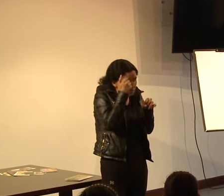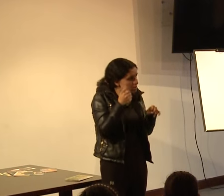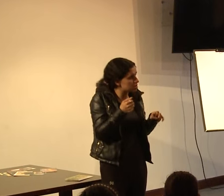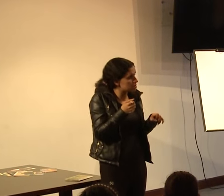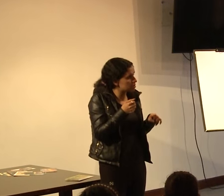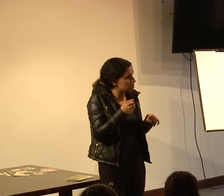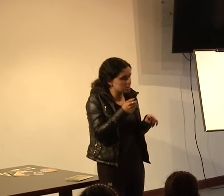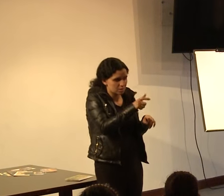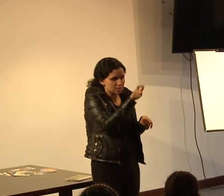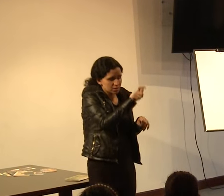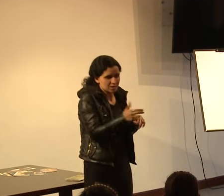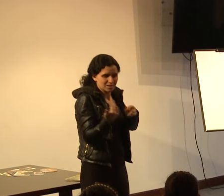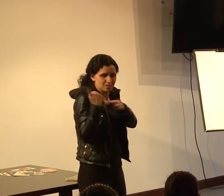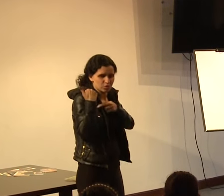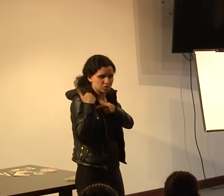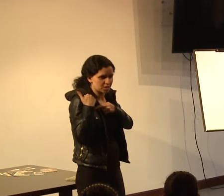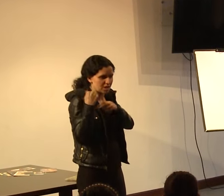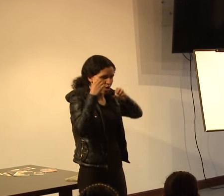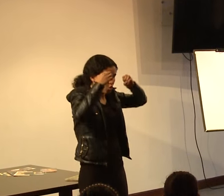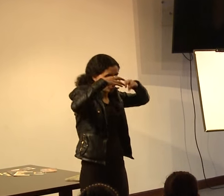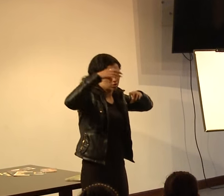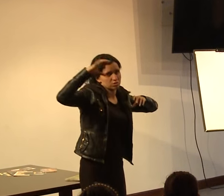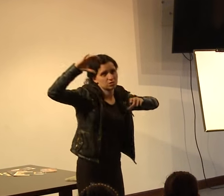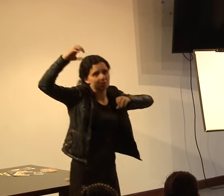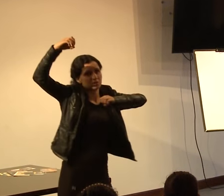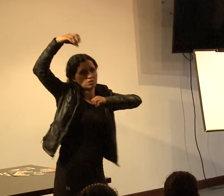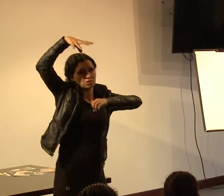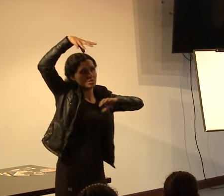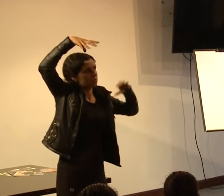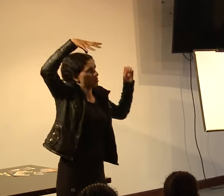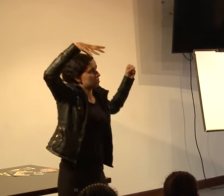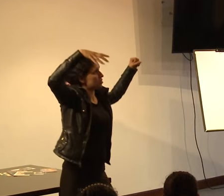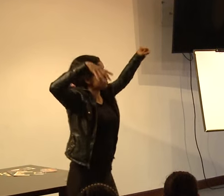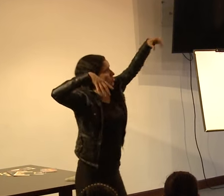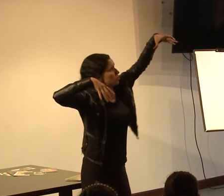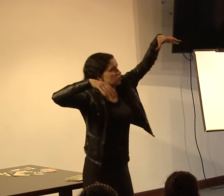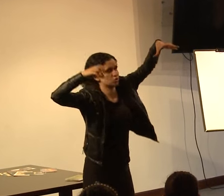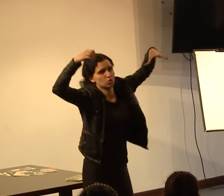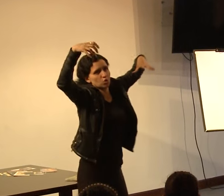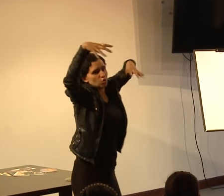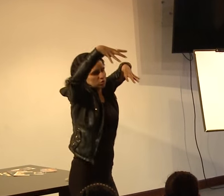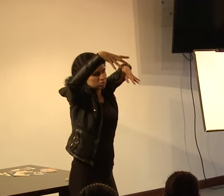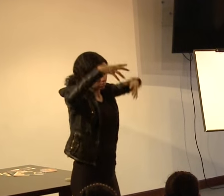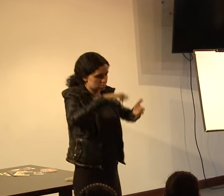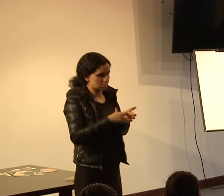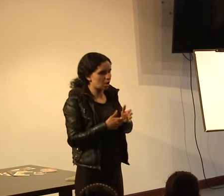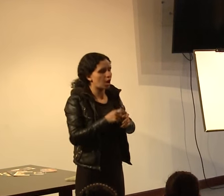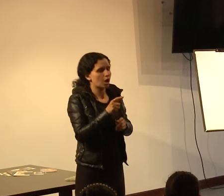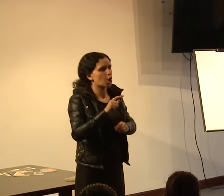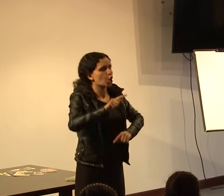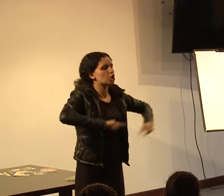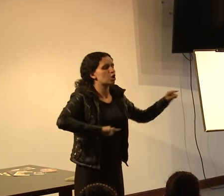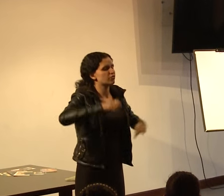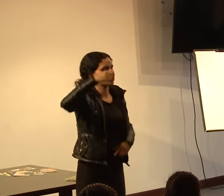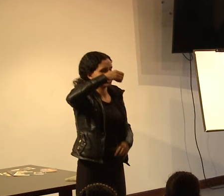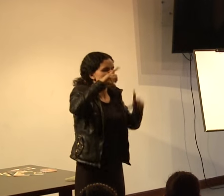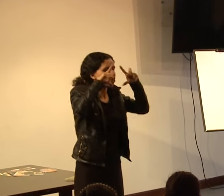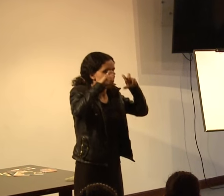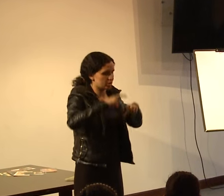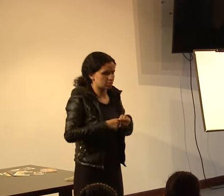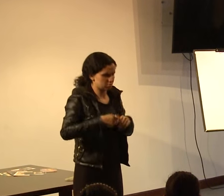llama el encargado en una película de coordinar todo el tema de la iluminación? Director de fotografía. Y no es porque se la pase tomando fotos, sino porque coordina todo el tema de la